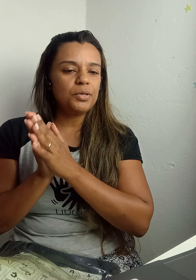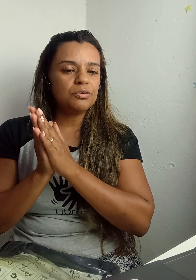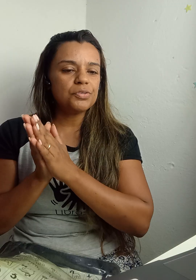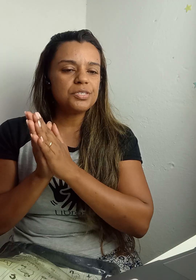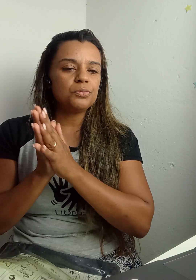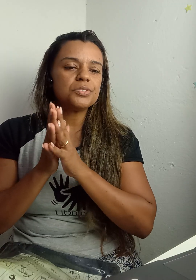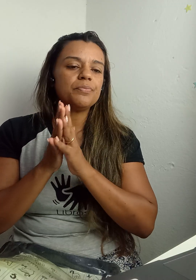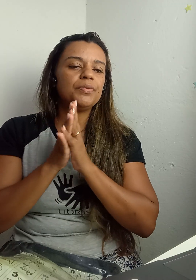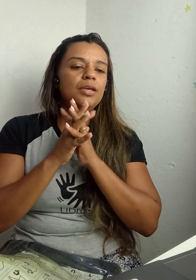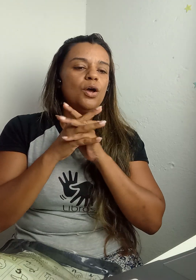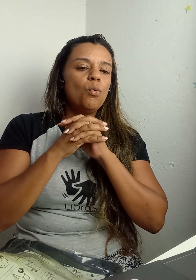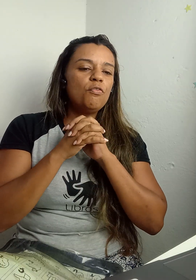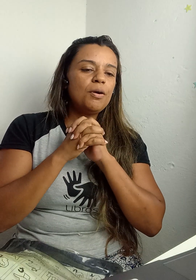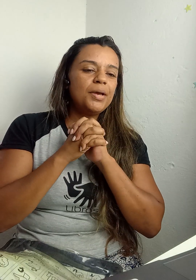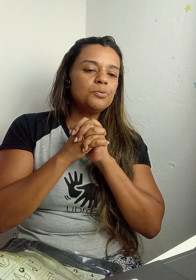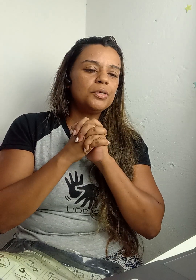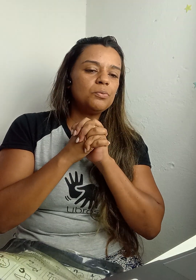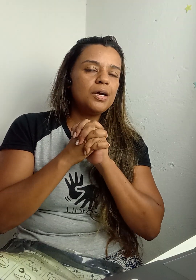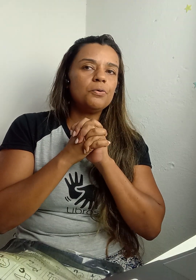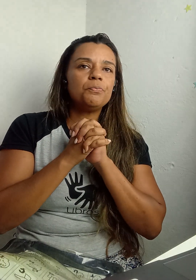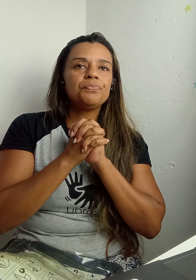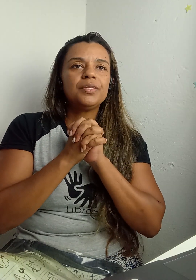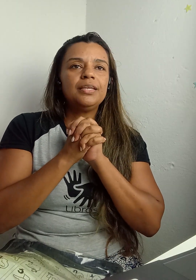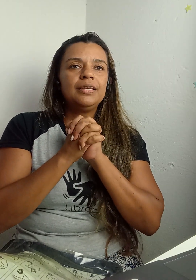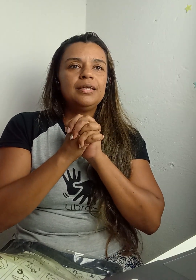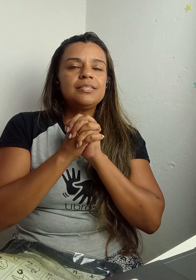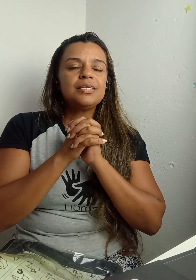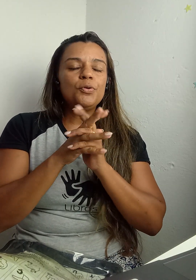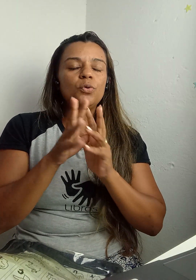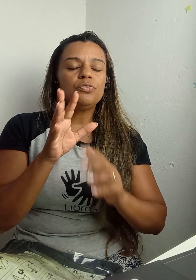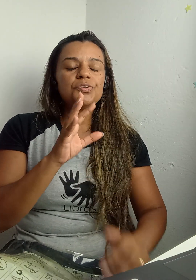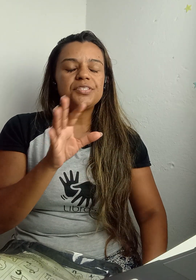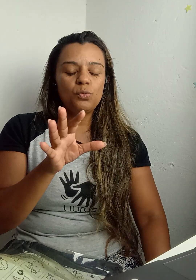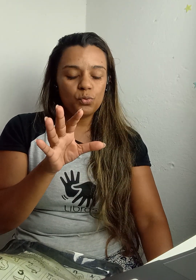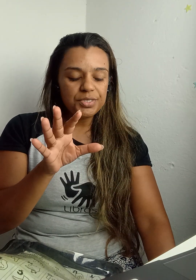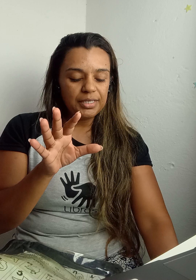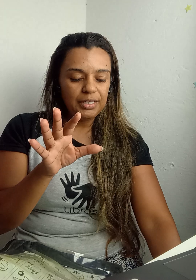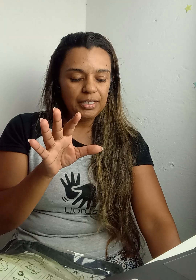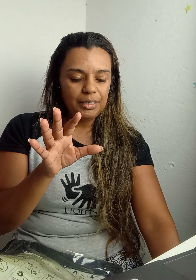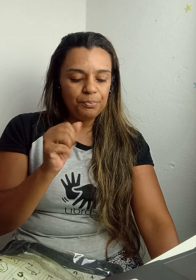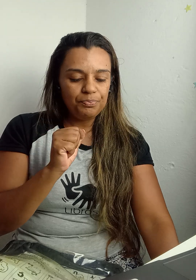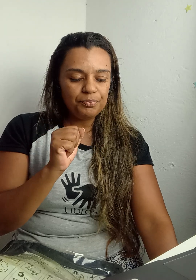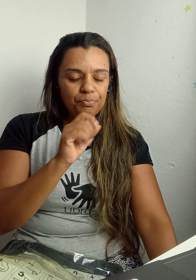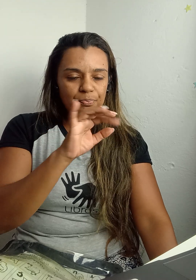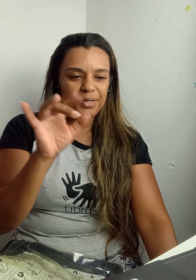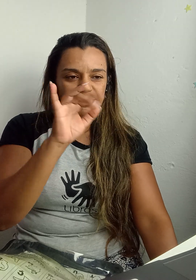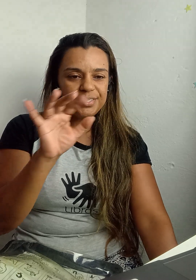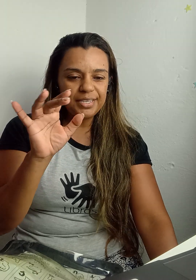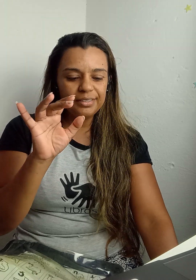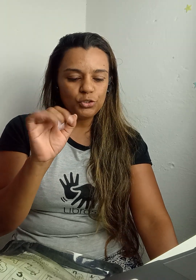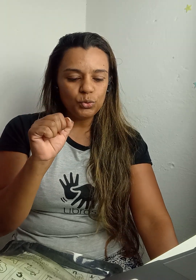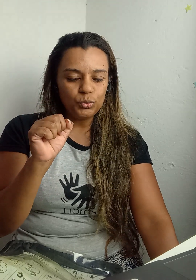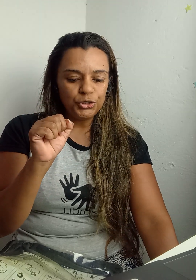momento que você usa. O alfabeto manual, sempre quando você usa aqui para fazer a